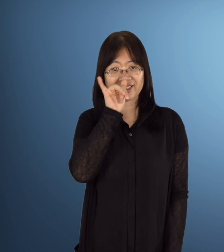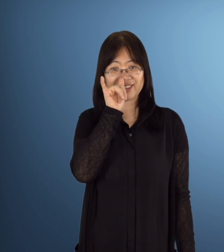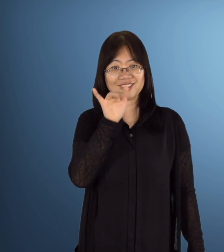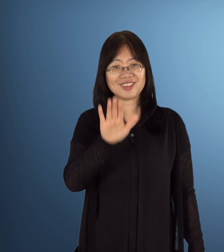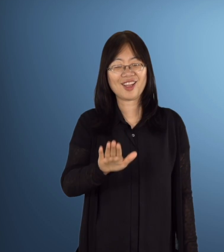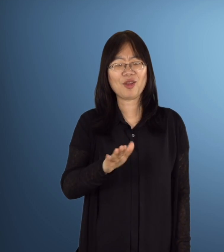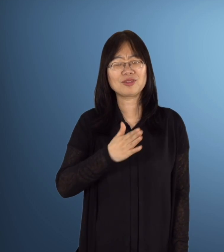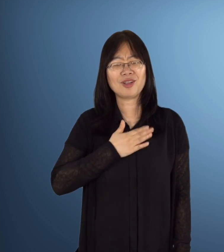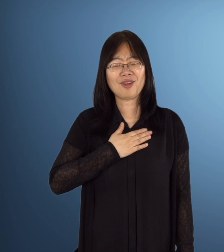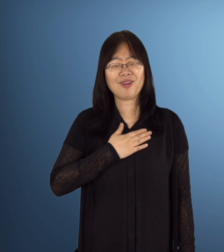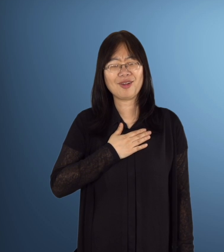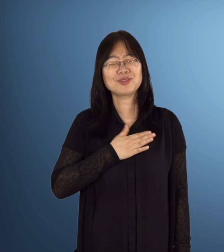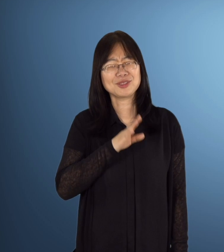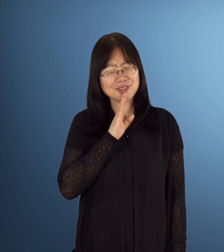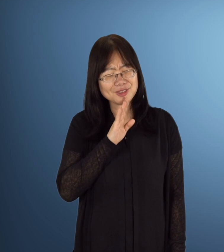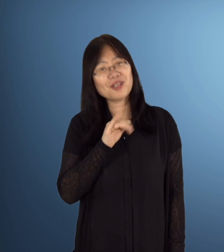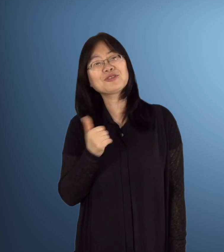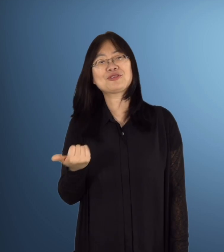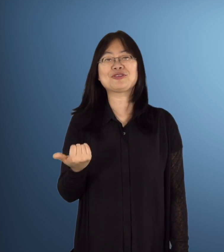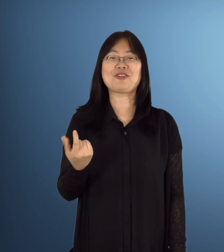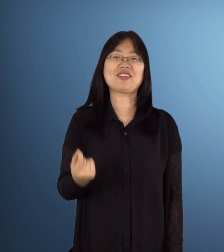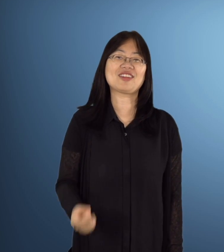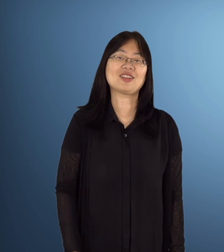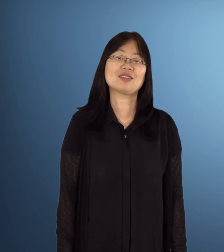예. 진짜 꼴까닥 할 것 같아요.